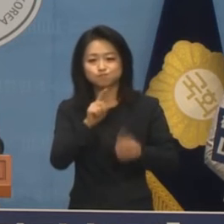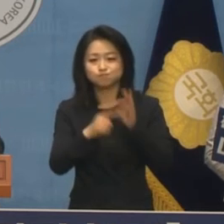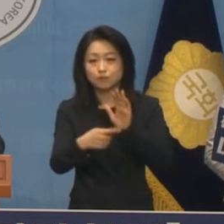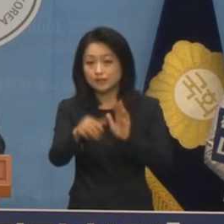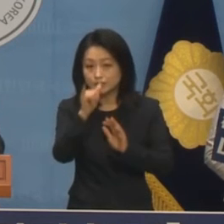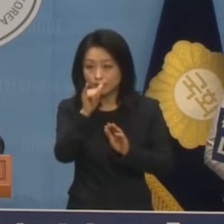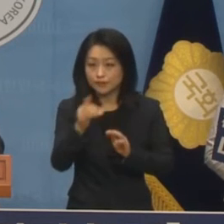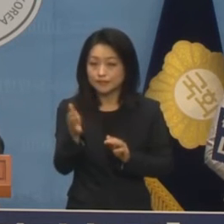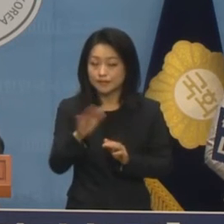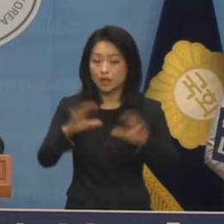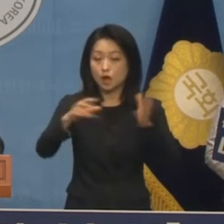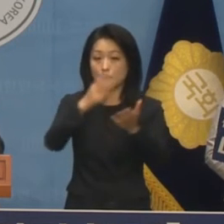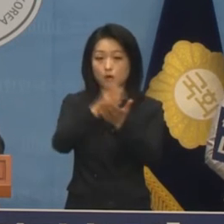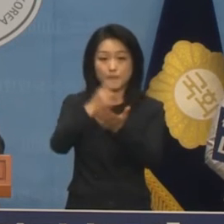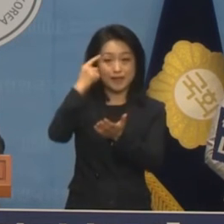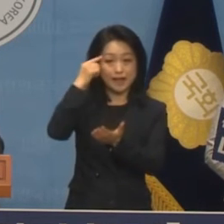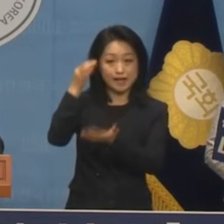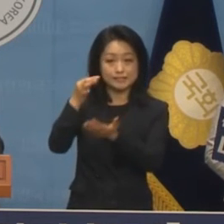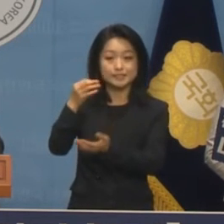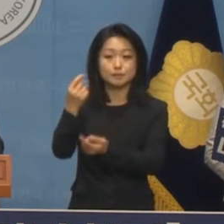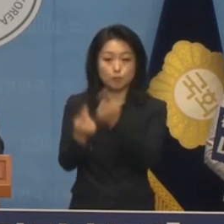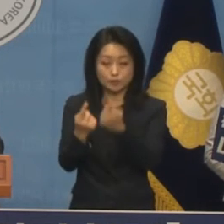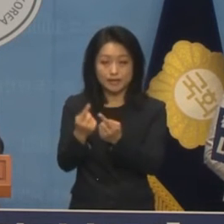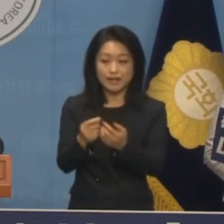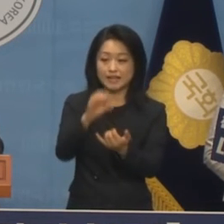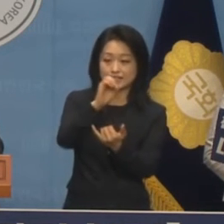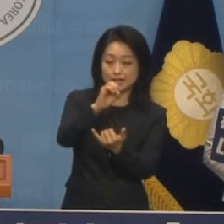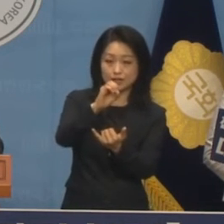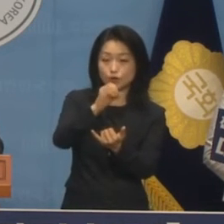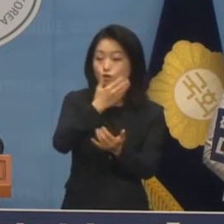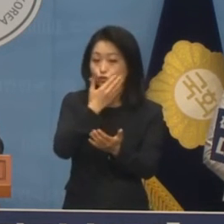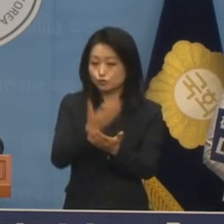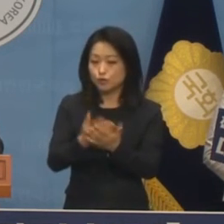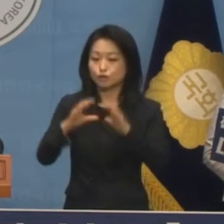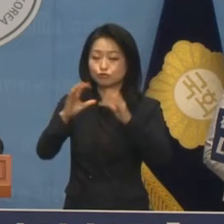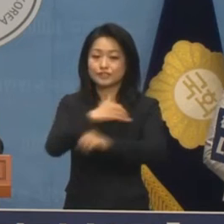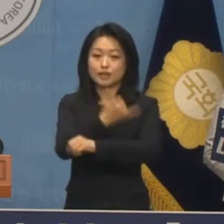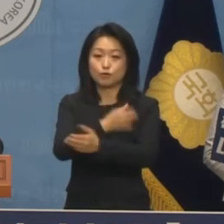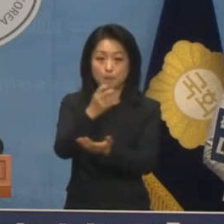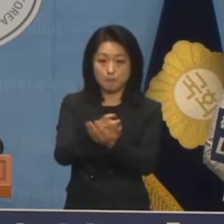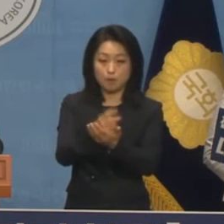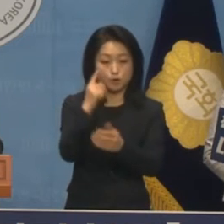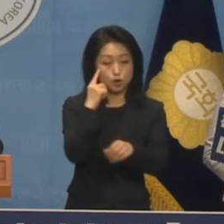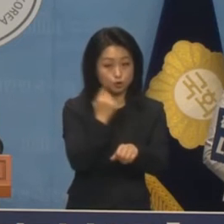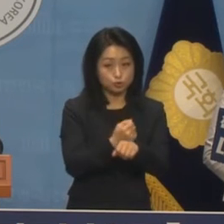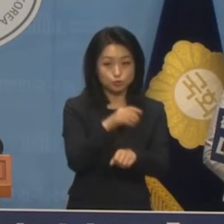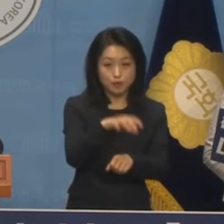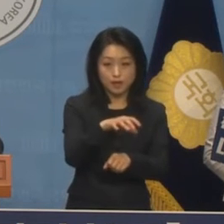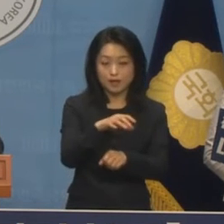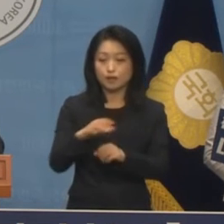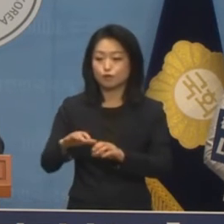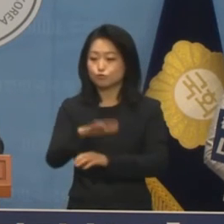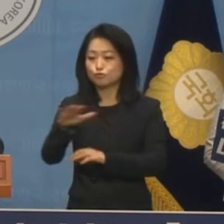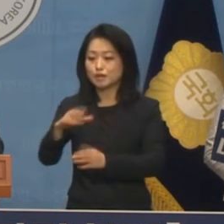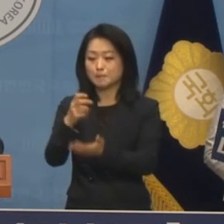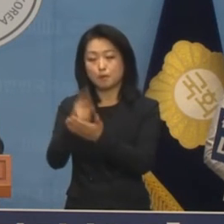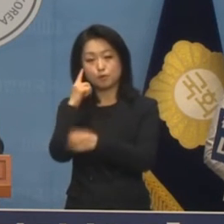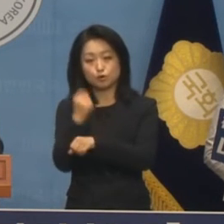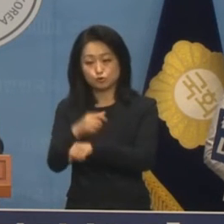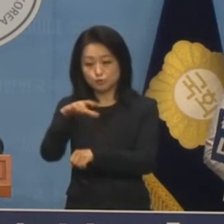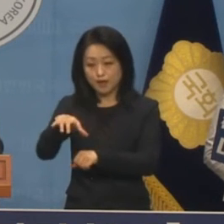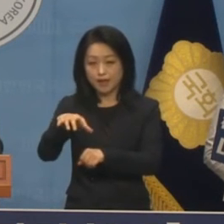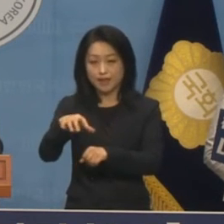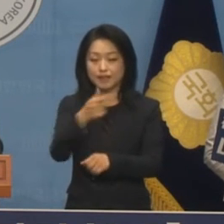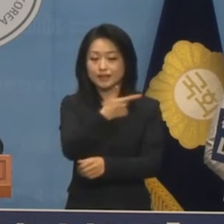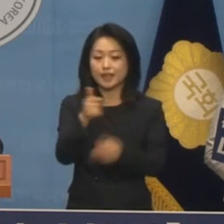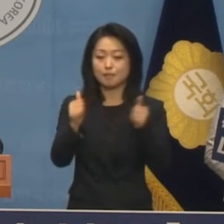있습니다. 헌법적 가치보다 젠더 이데올로기를 중시하는 국제인권법 연구회와 우리법 연구회 출신 판사들이 법원의 핵심